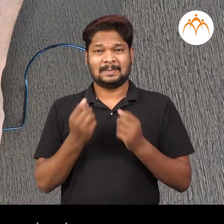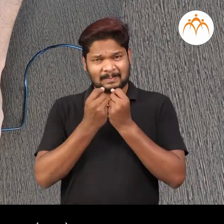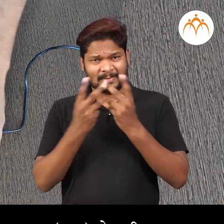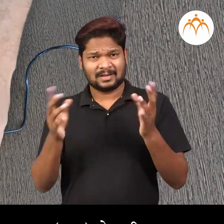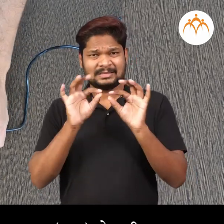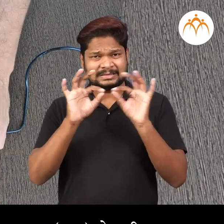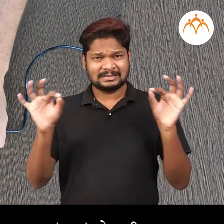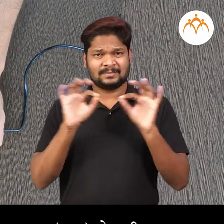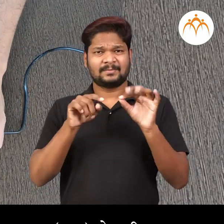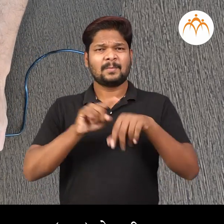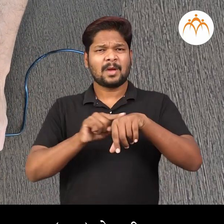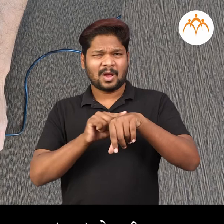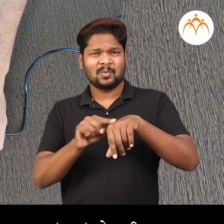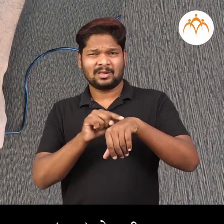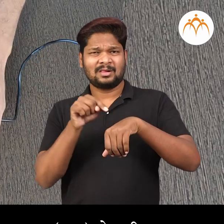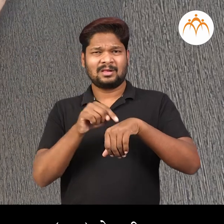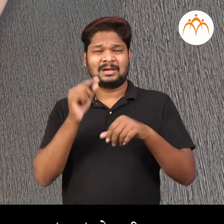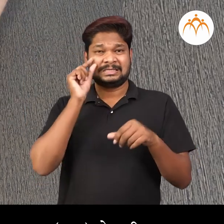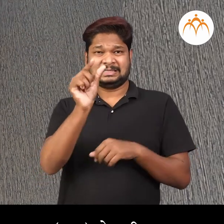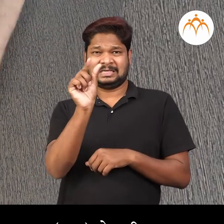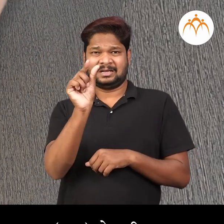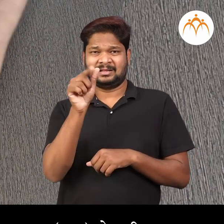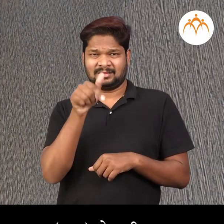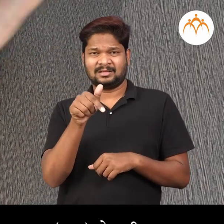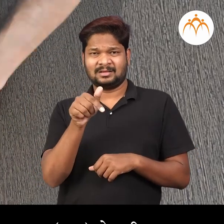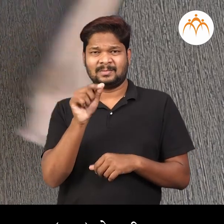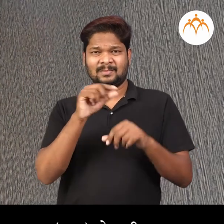एकत्रीकरण तयार केलेली डायर